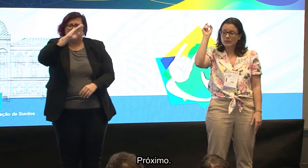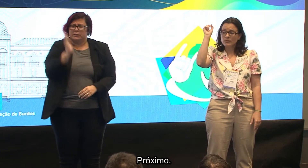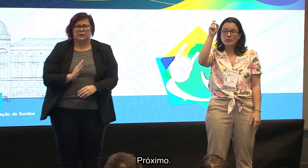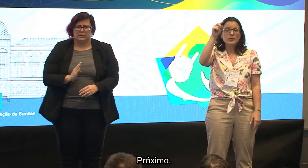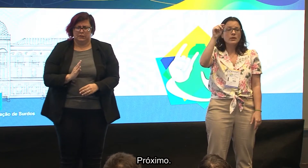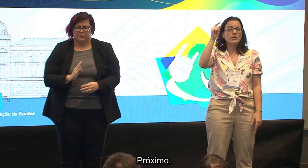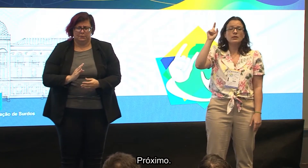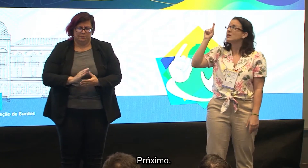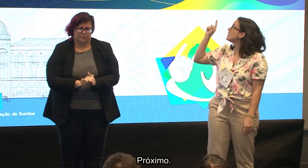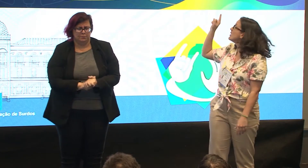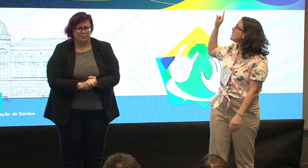Próximo.